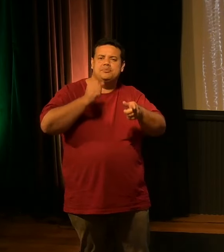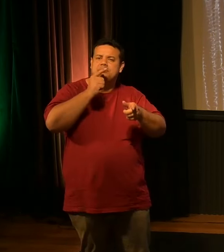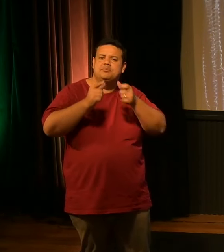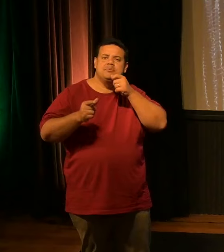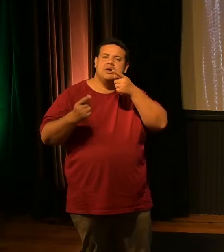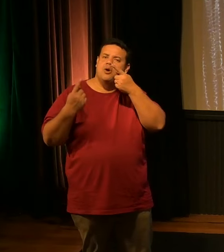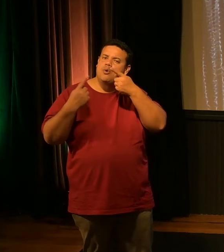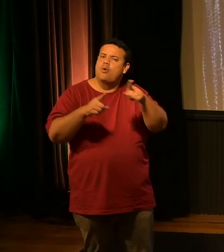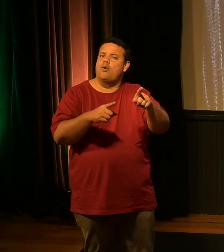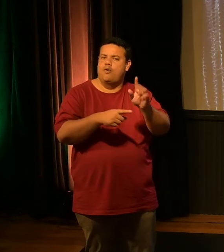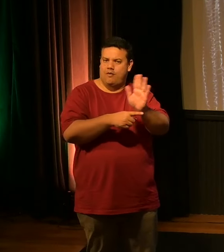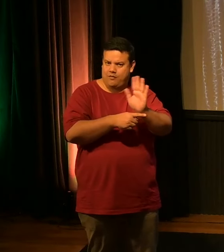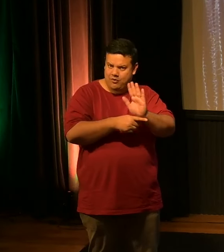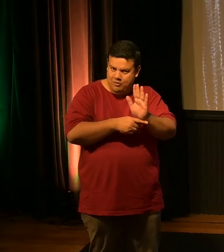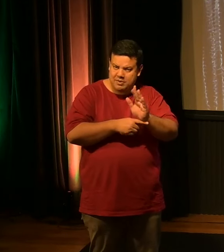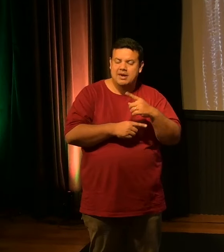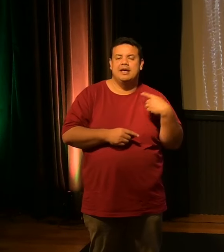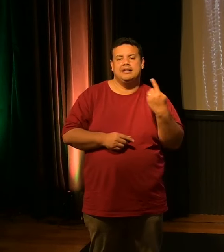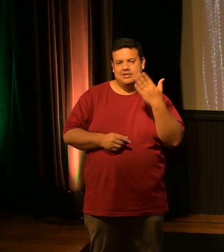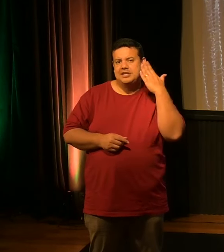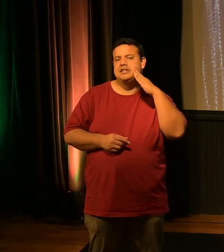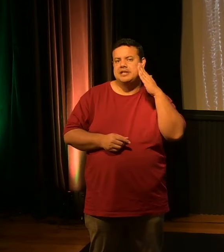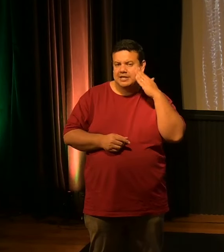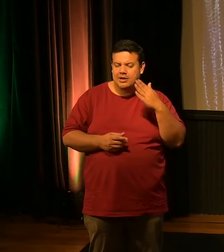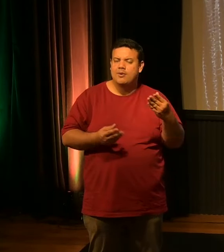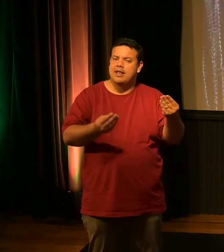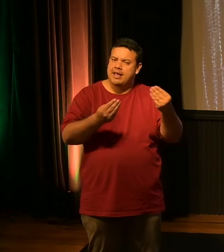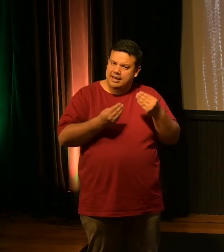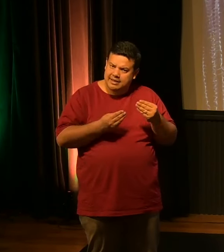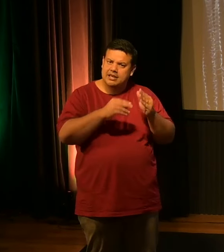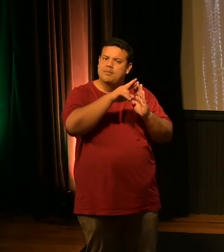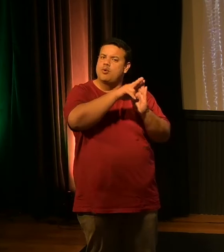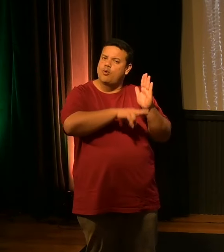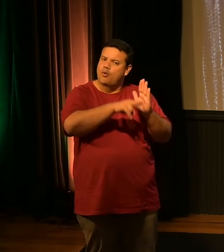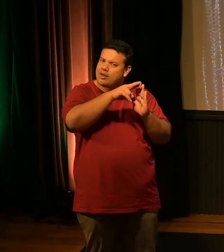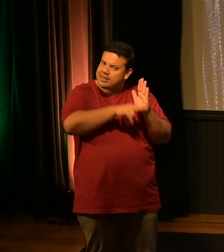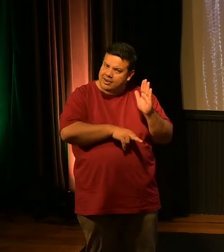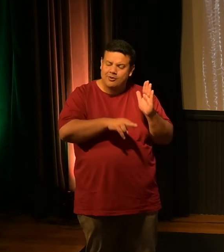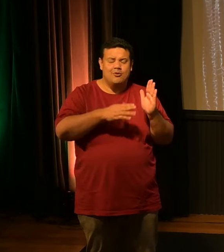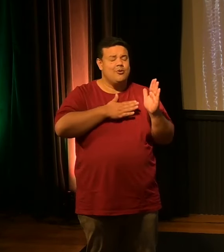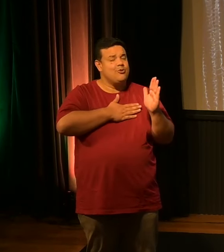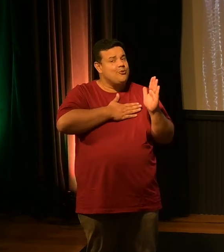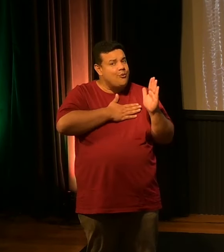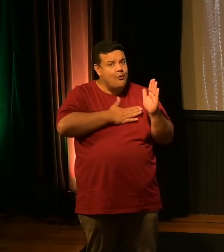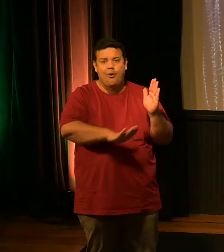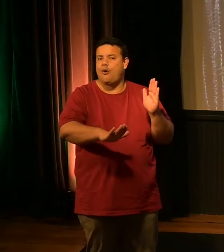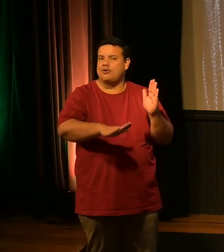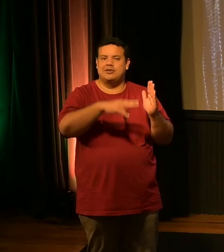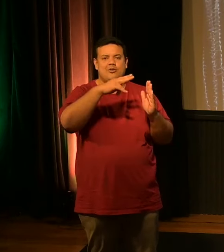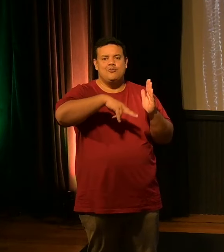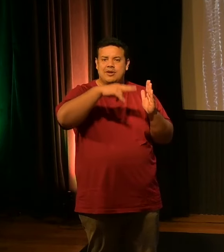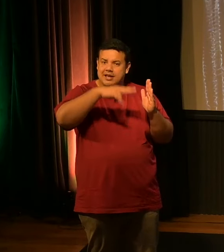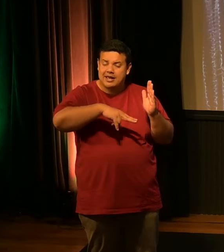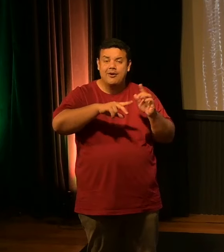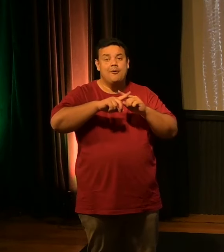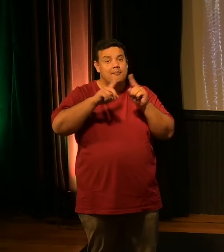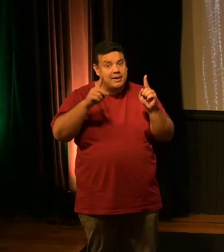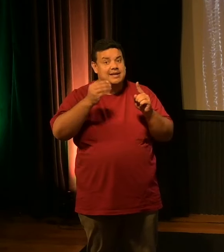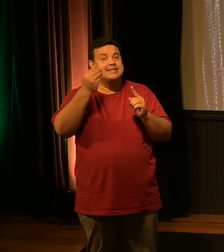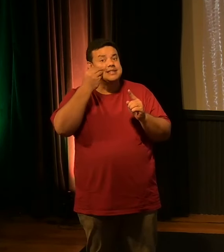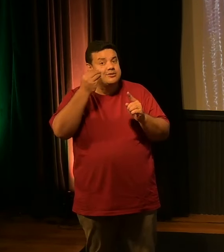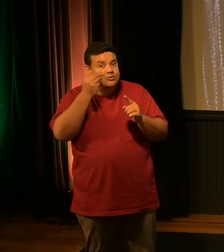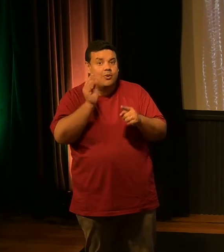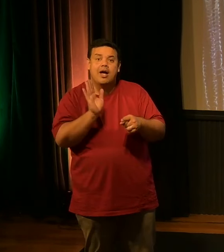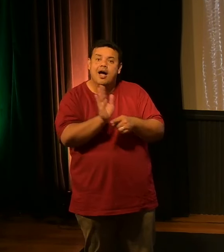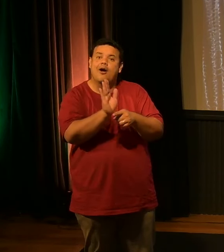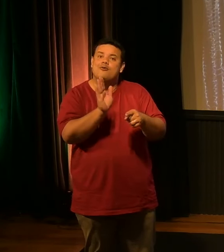assim, a gente entendeu que ele recebe um roteiro, odeia o que leu, mas quis dar uma força à produtora, que é a